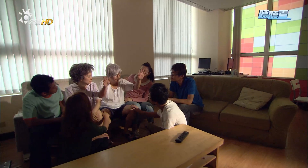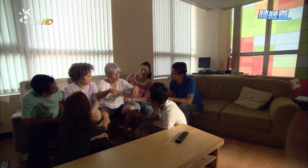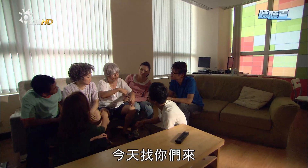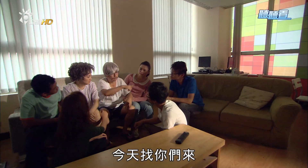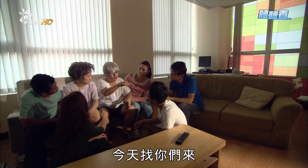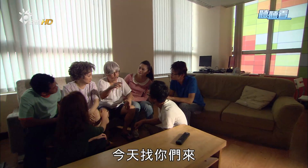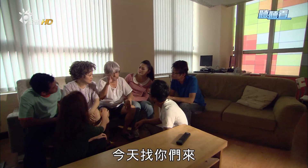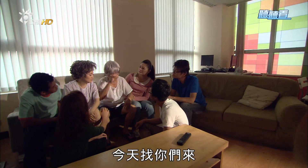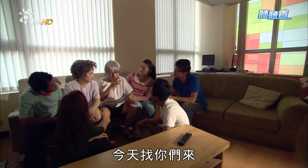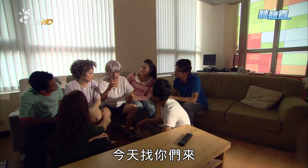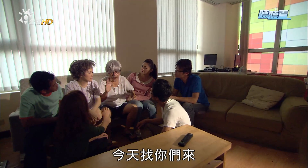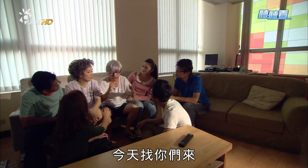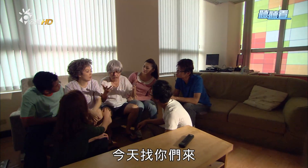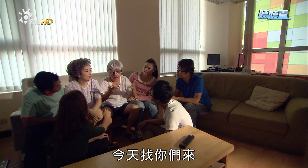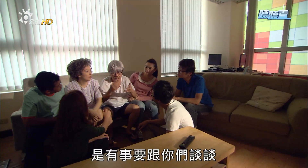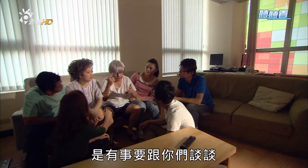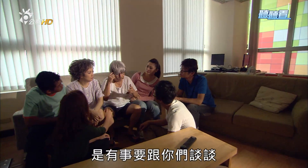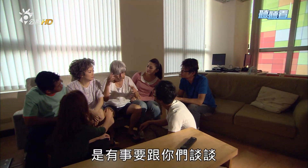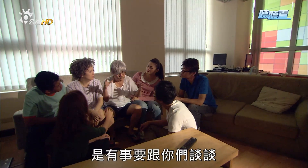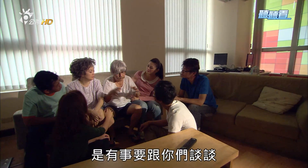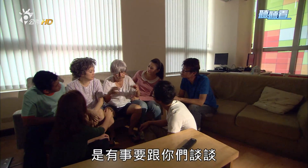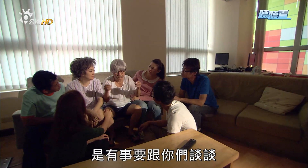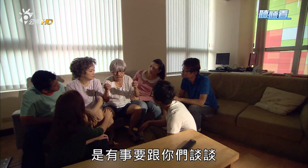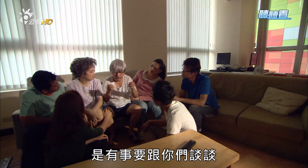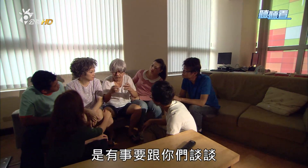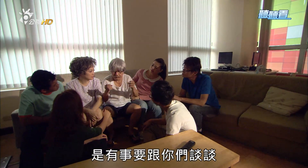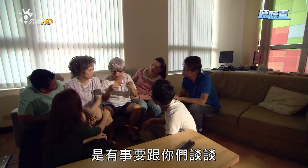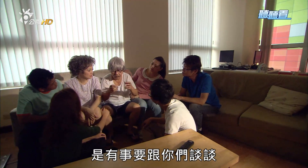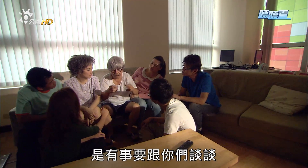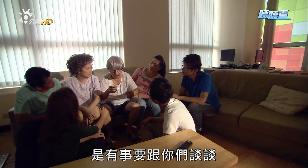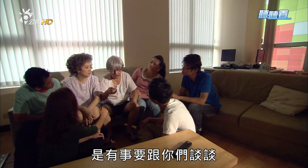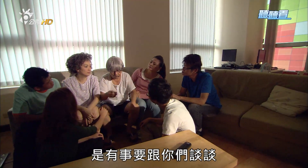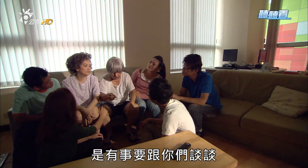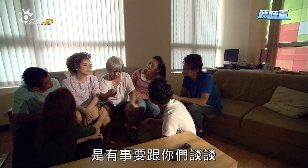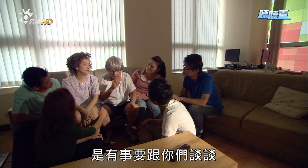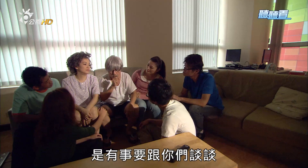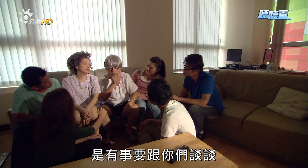今天找你们来啊，是有事要跟你们谈谈呢。